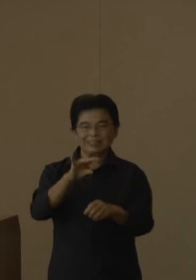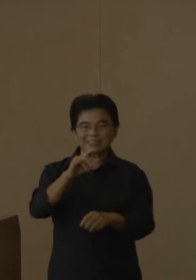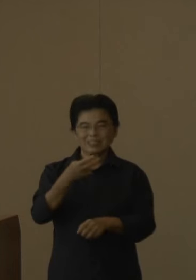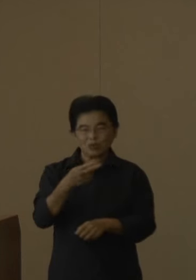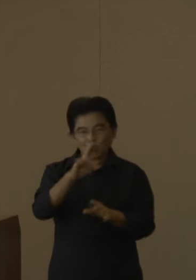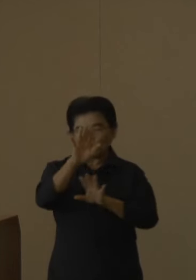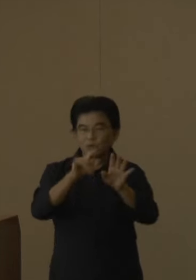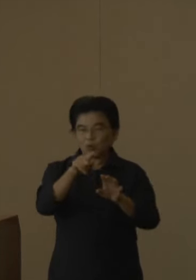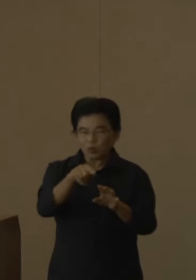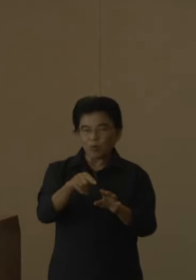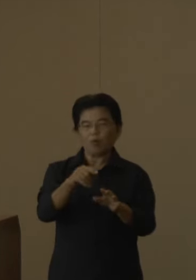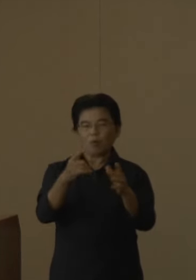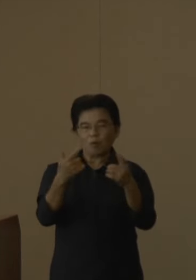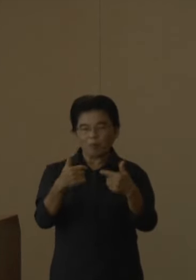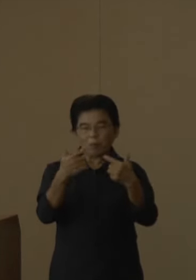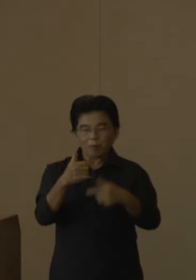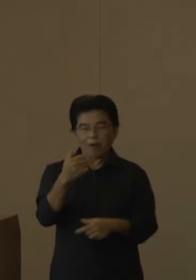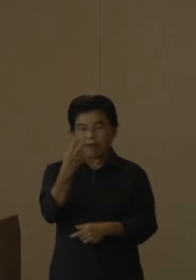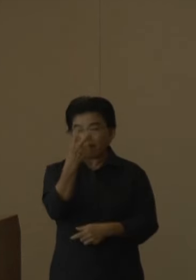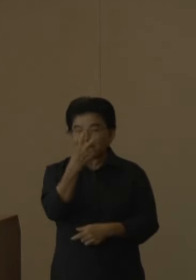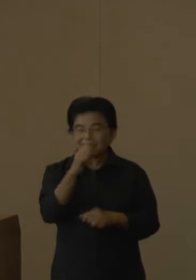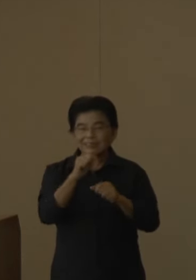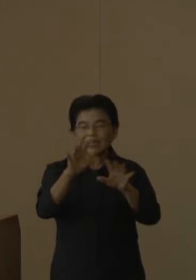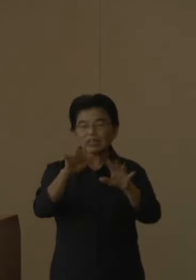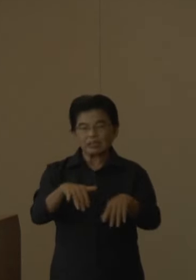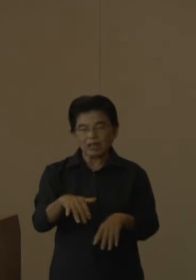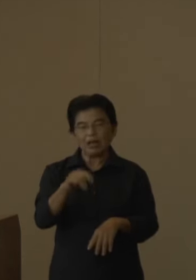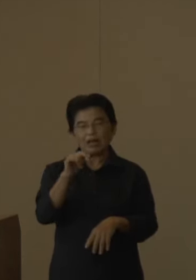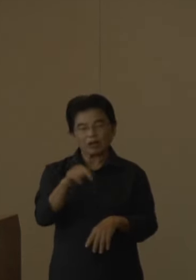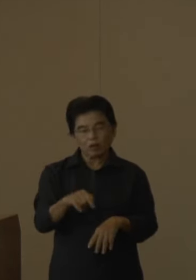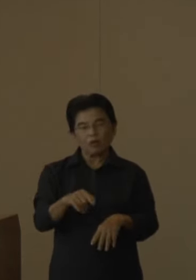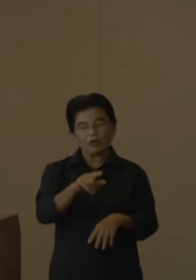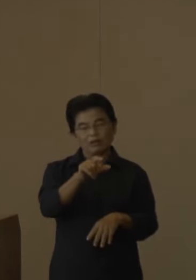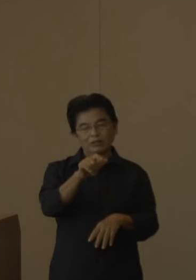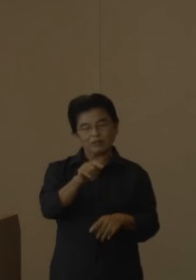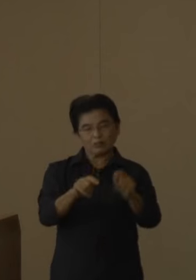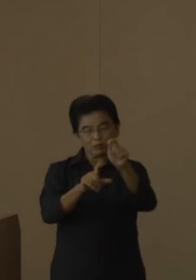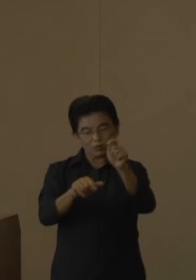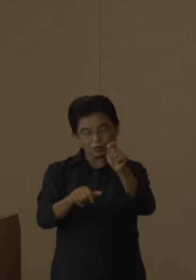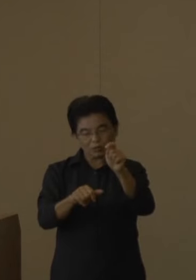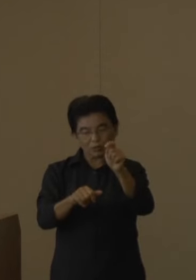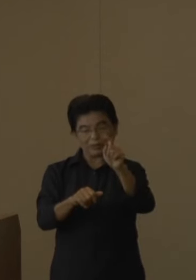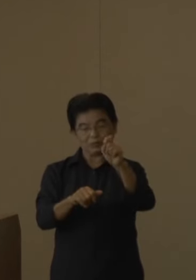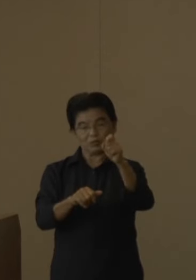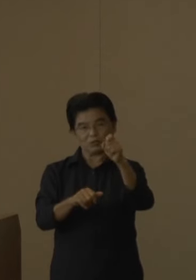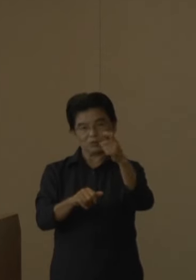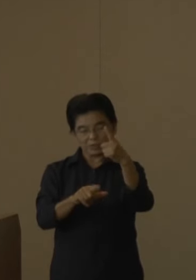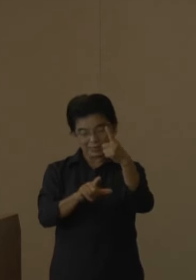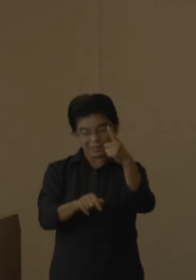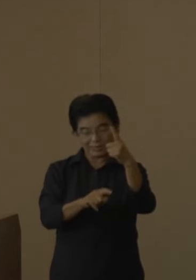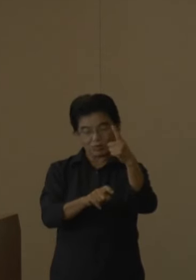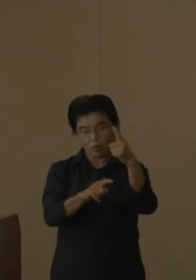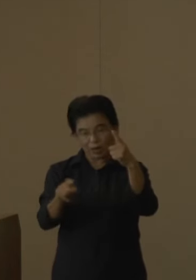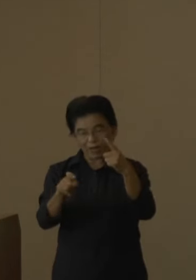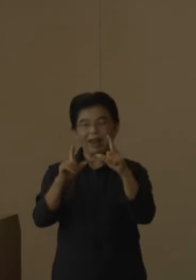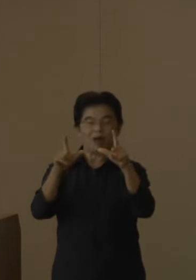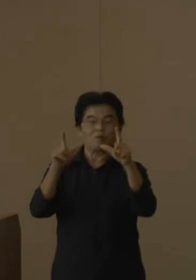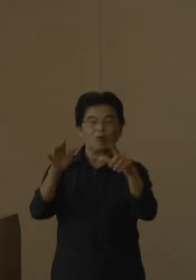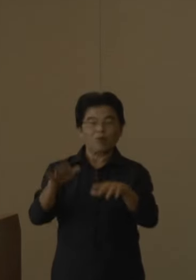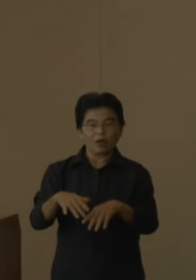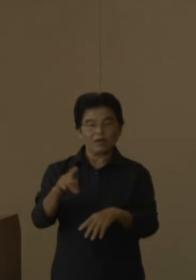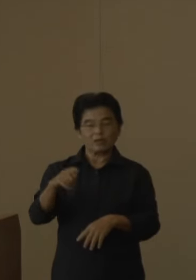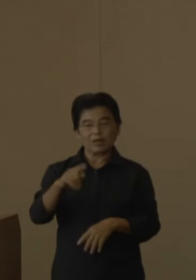の確認をさせていただいておりましたところ、9日から10日にかけて記録的短時間大雨情報が発表され、さらに